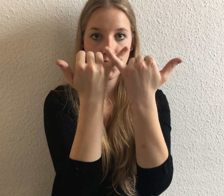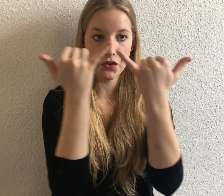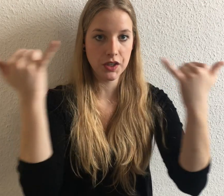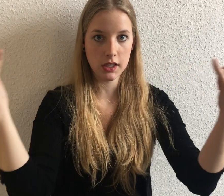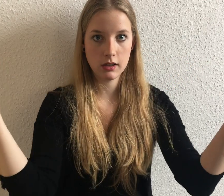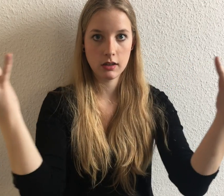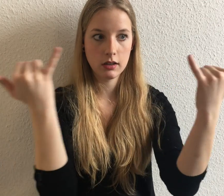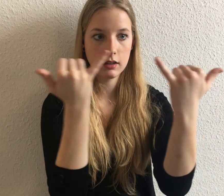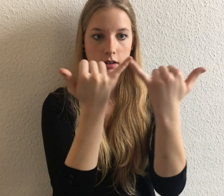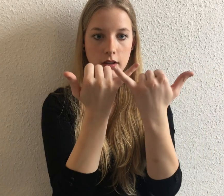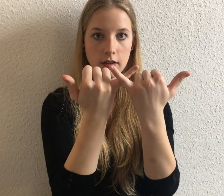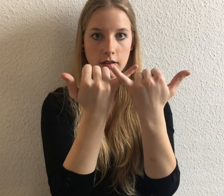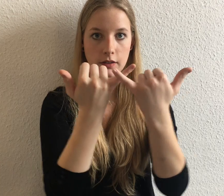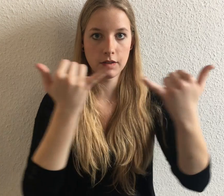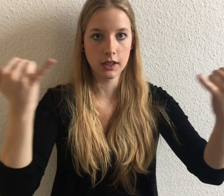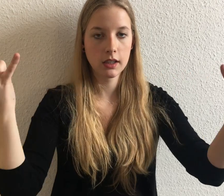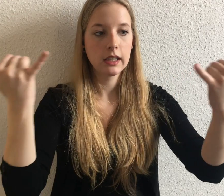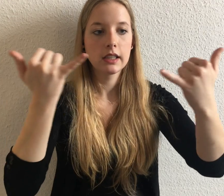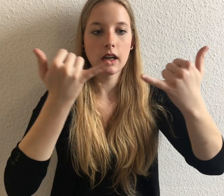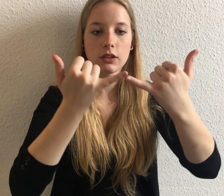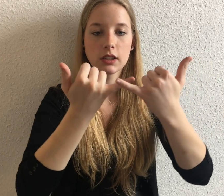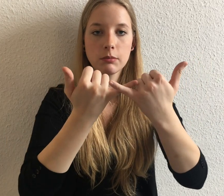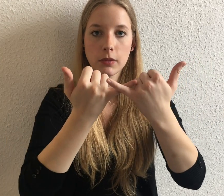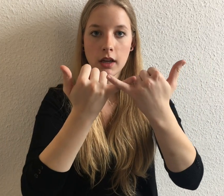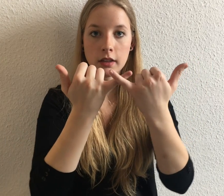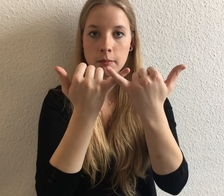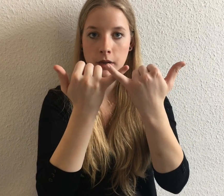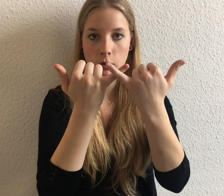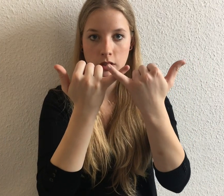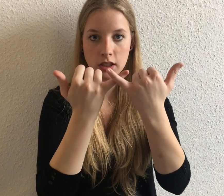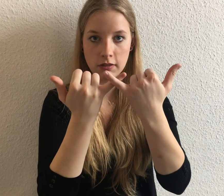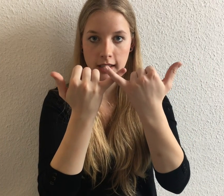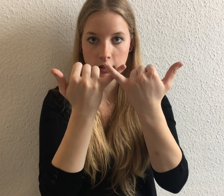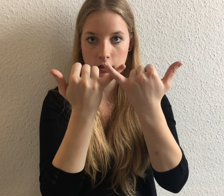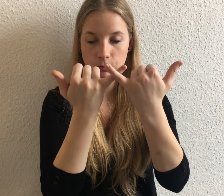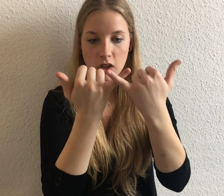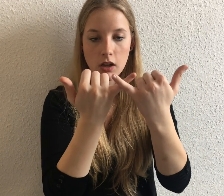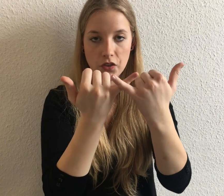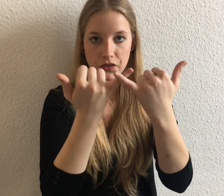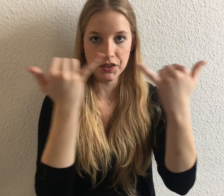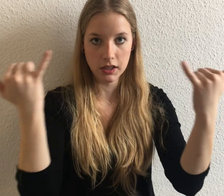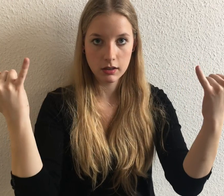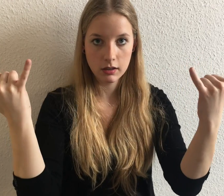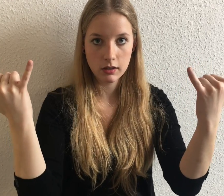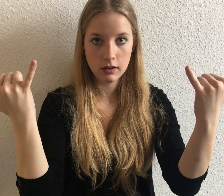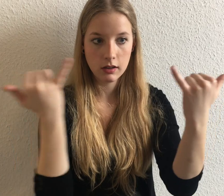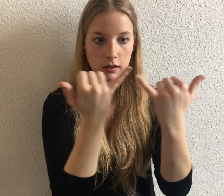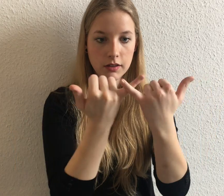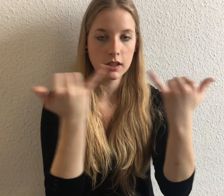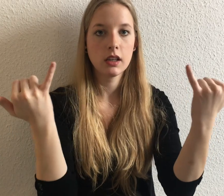W. W. Daraus nimmt man auch dieses W, ne? W. W.